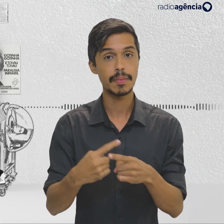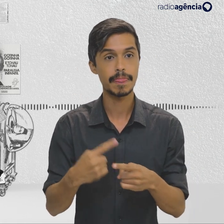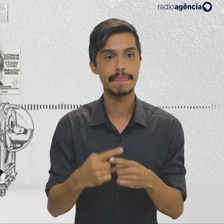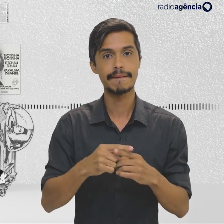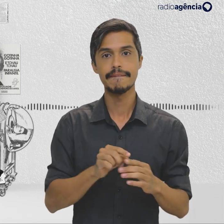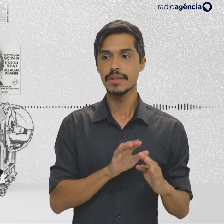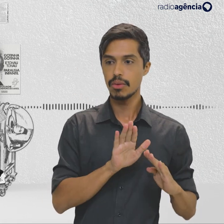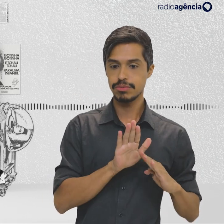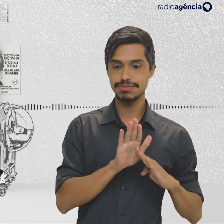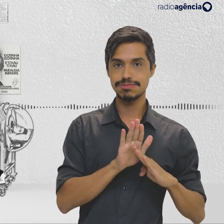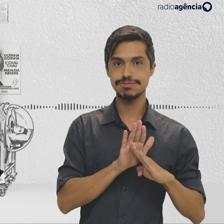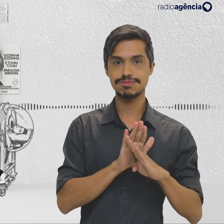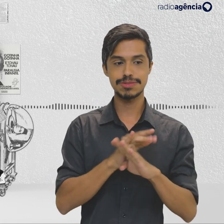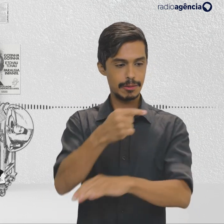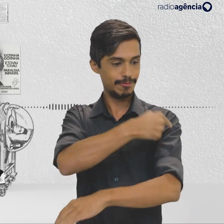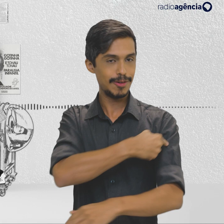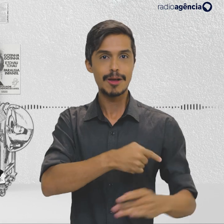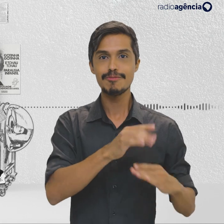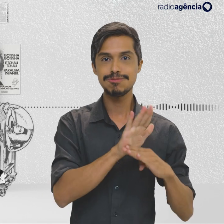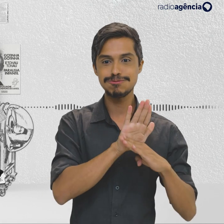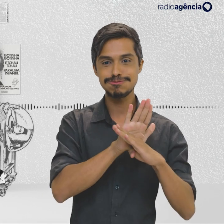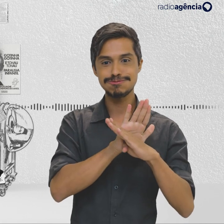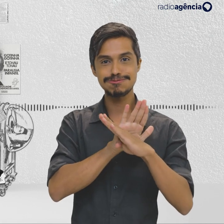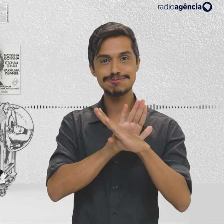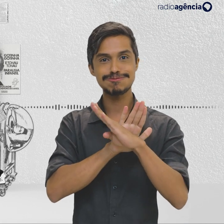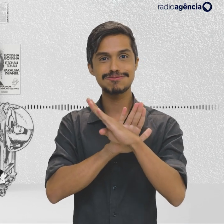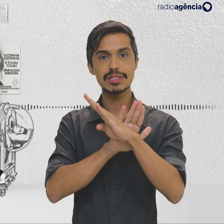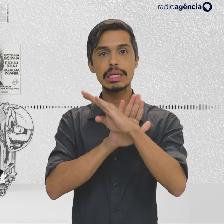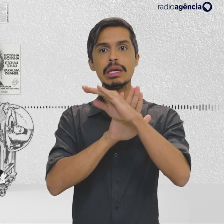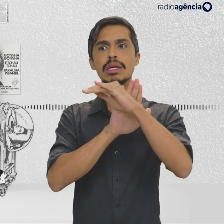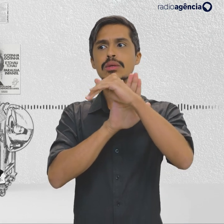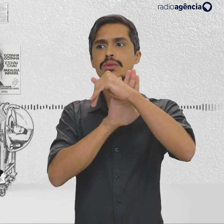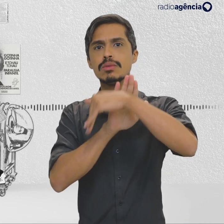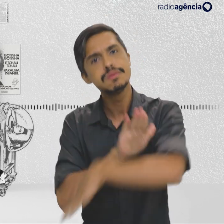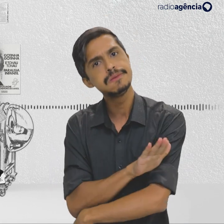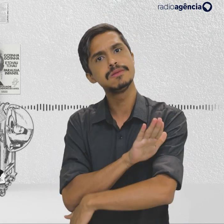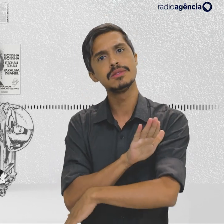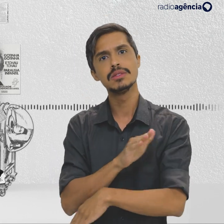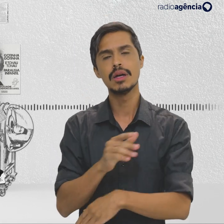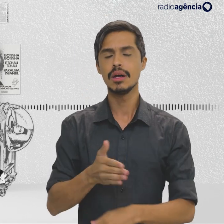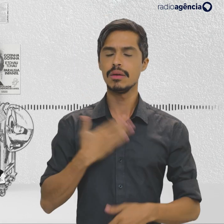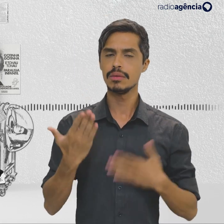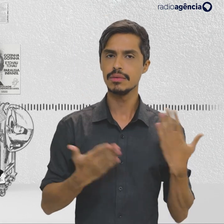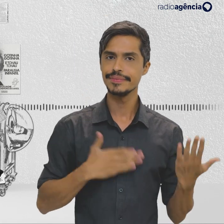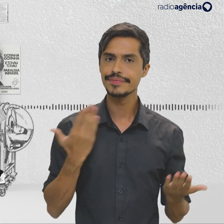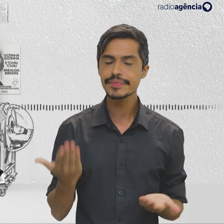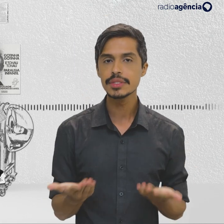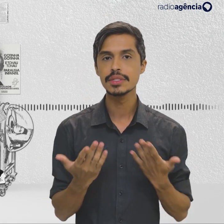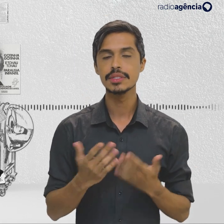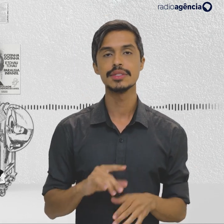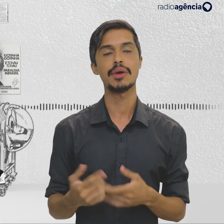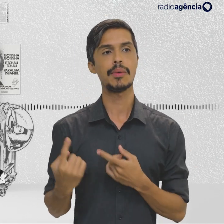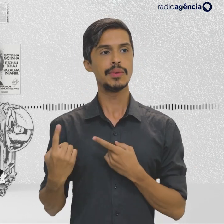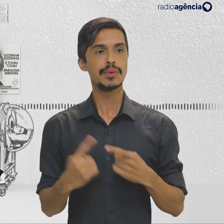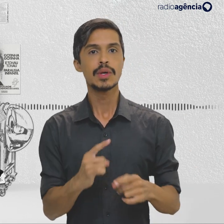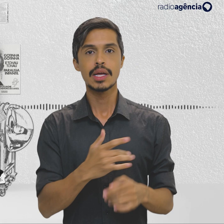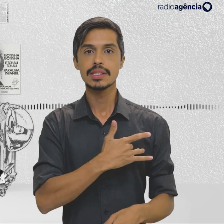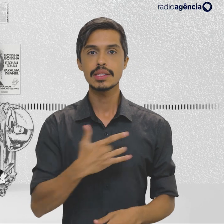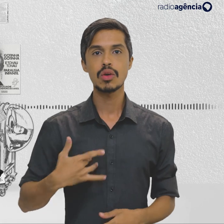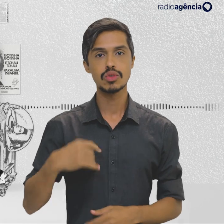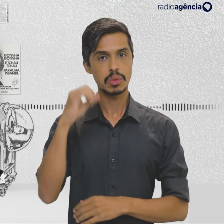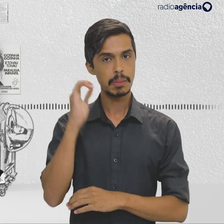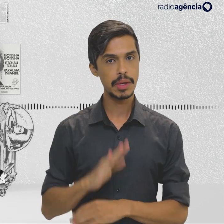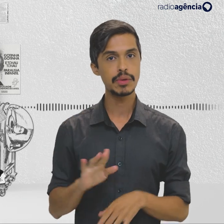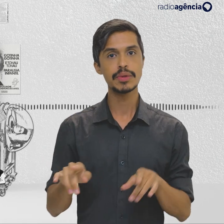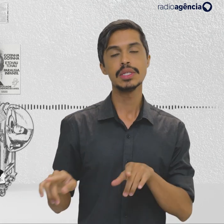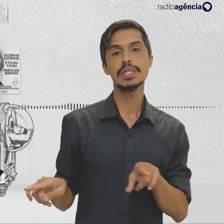consistente subida dos índices de vacinação a gente acabou despencando vertiginosamente ameaçando não só a saúde